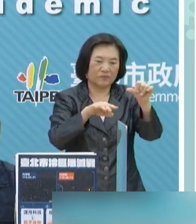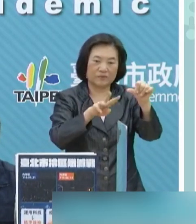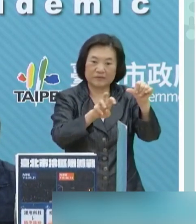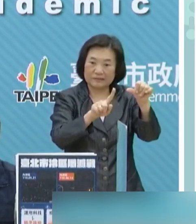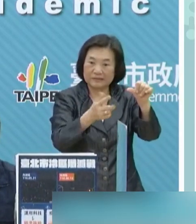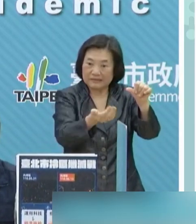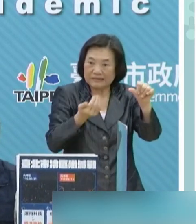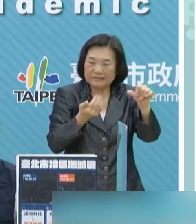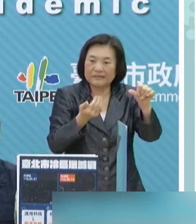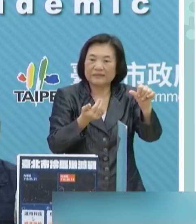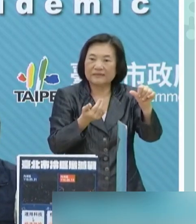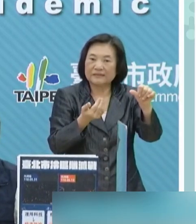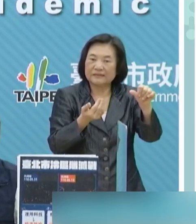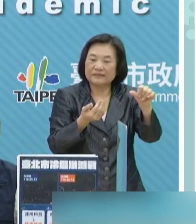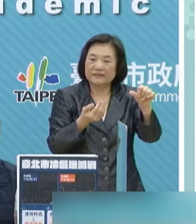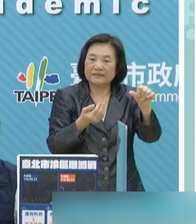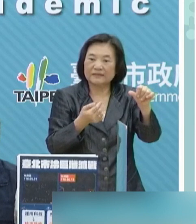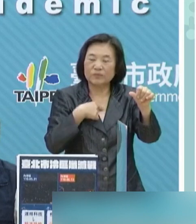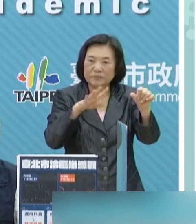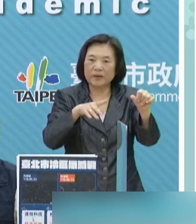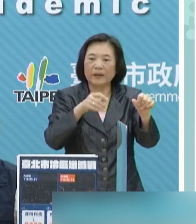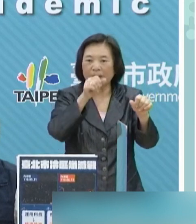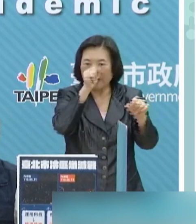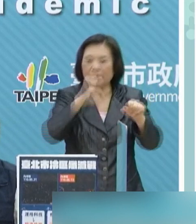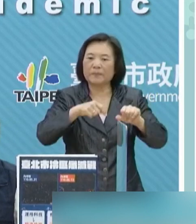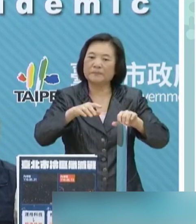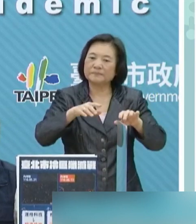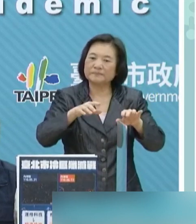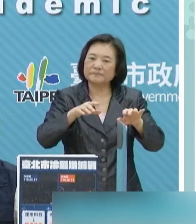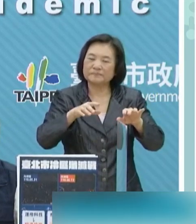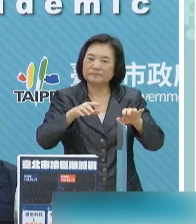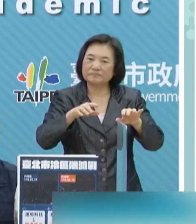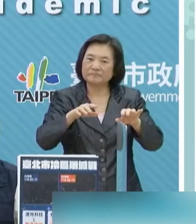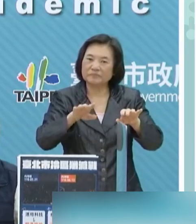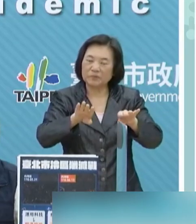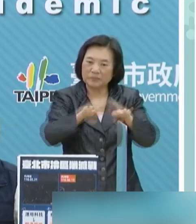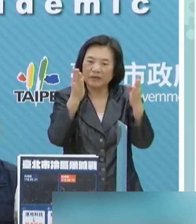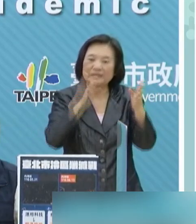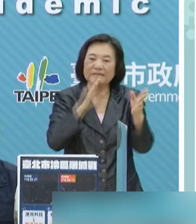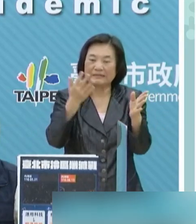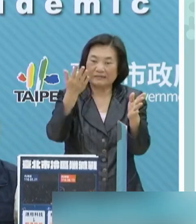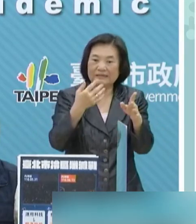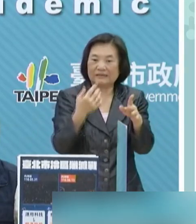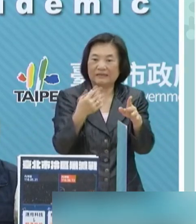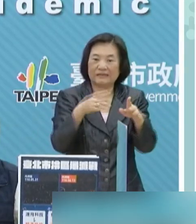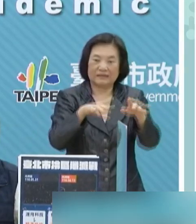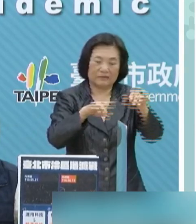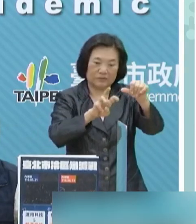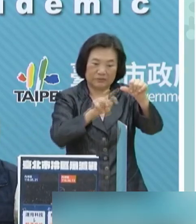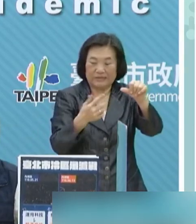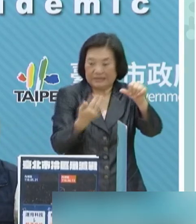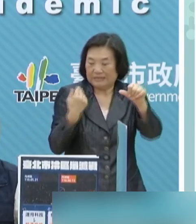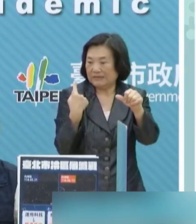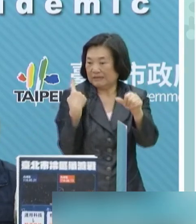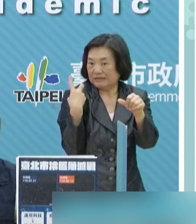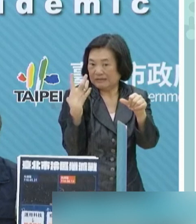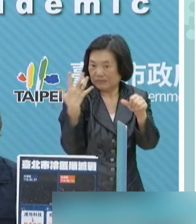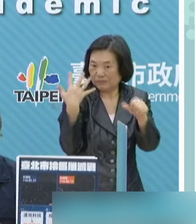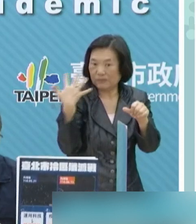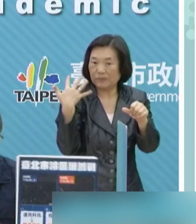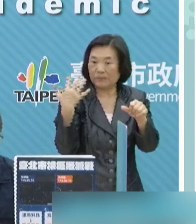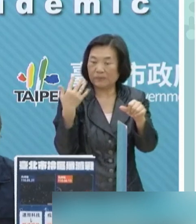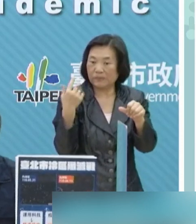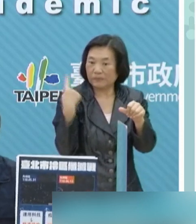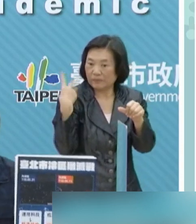以随着病例的慢慢减少，你知道哈。设一个快筛站去做社区普筛，你